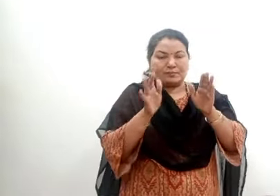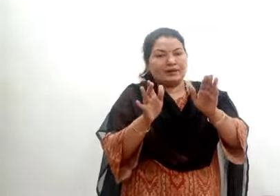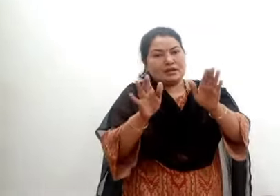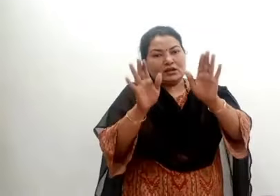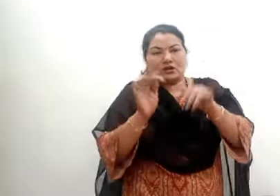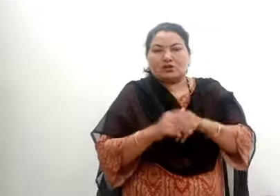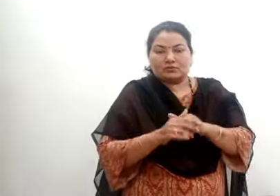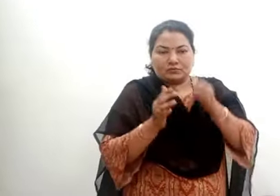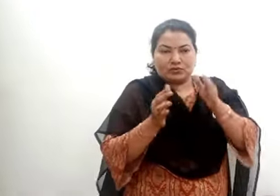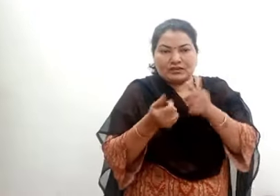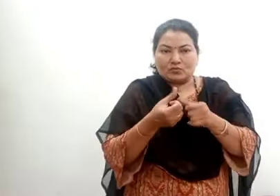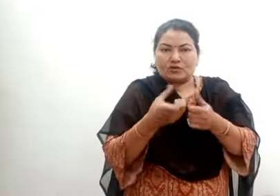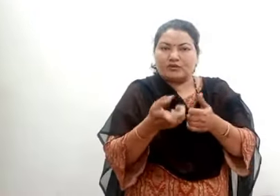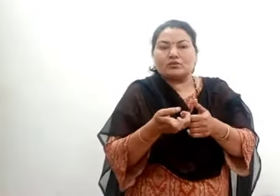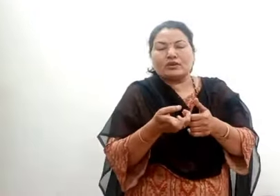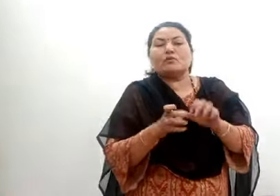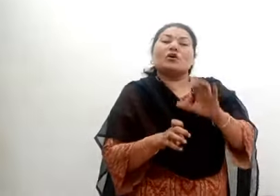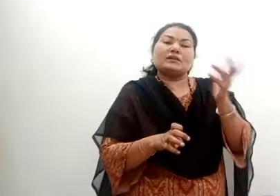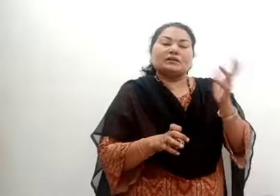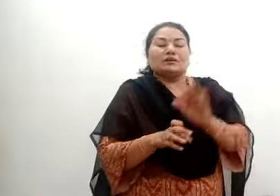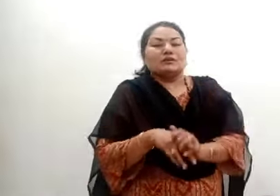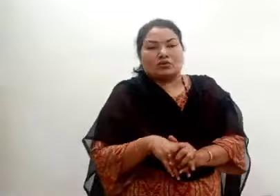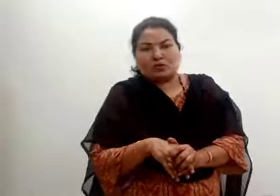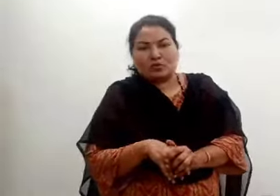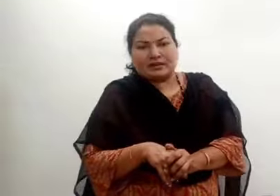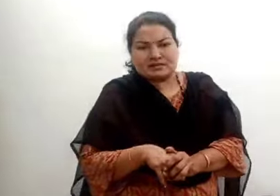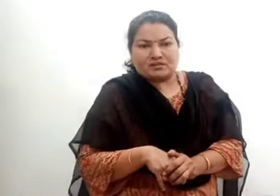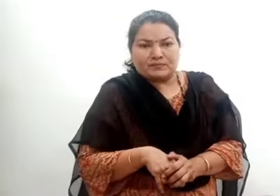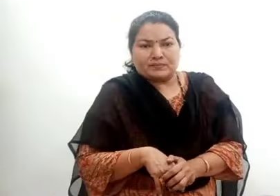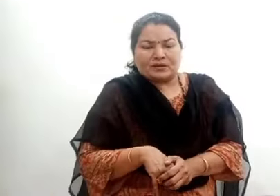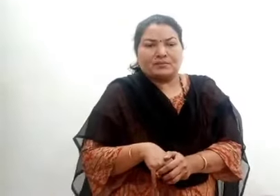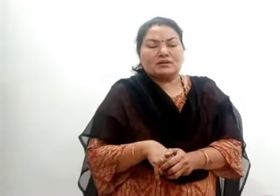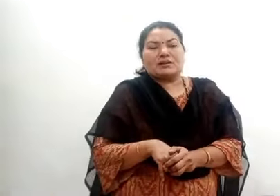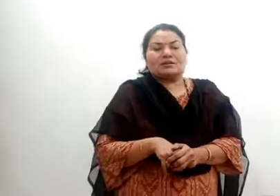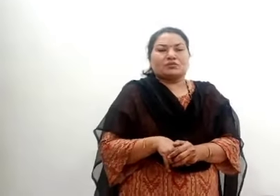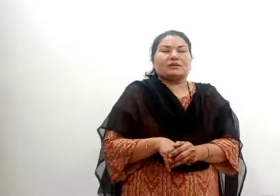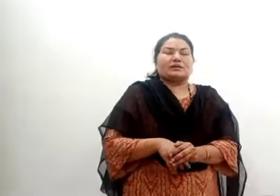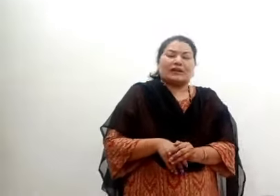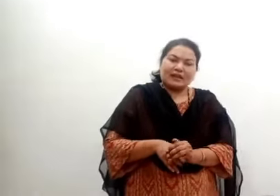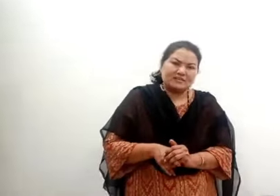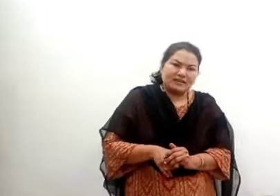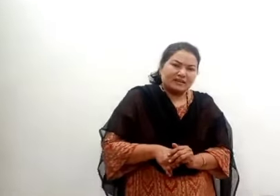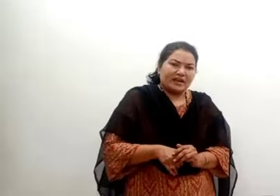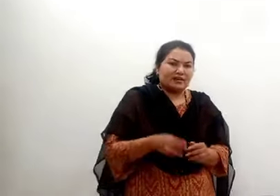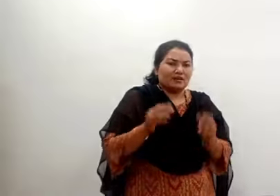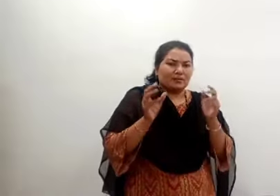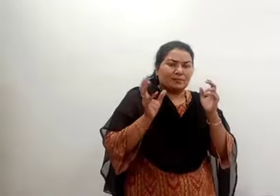प्ले अ गुड गेम ऑन व्हिडिओ गेम ऑर ऑन युअर मोबाईल इटसेल्फ. मग can I say that brain